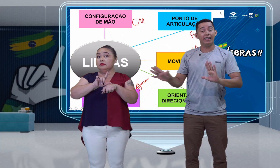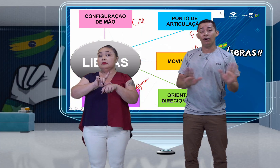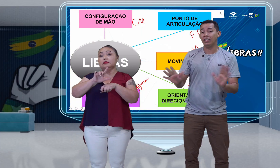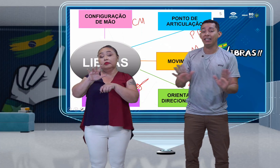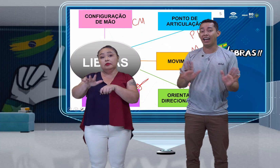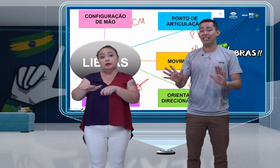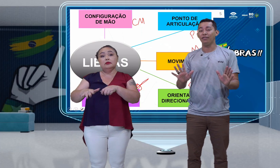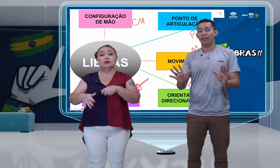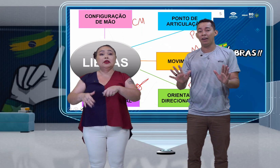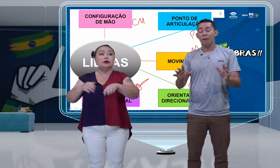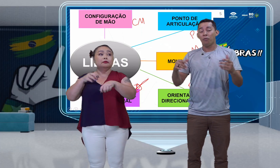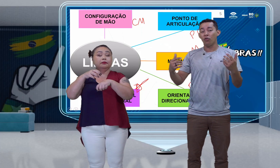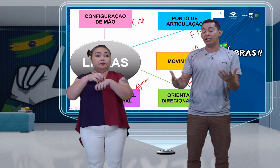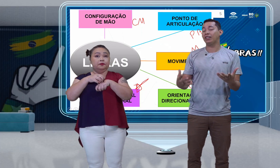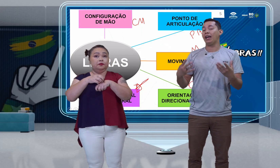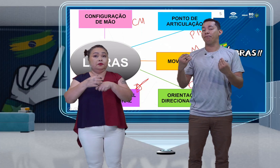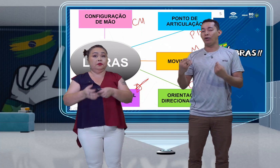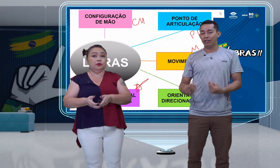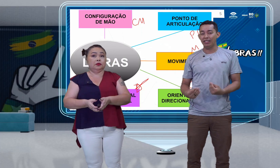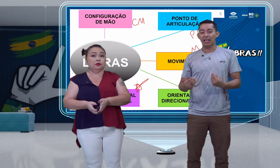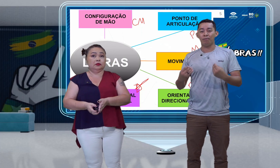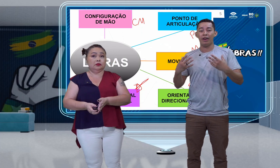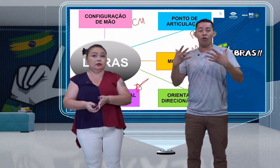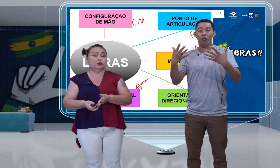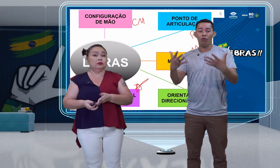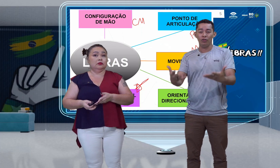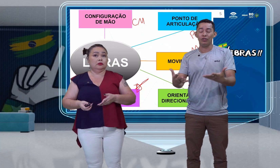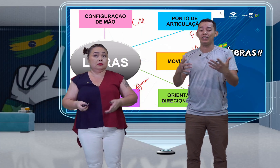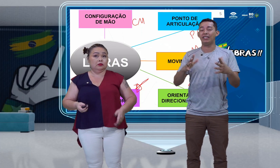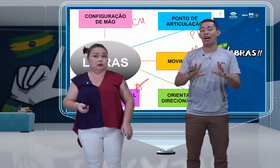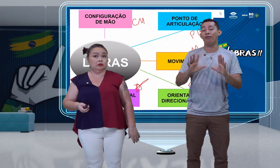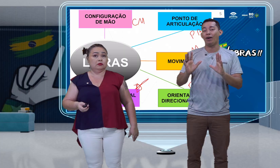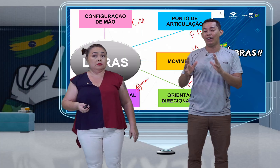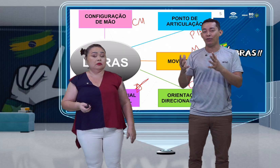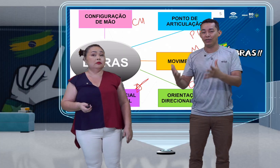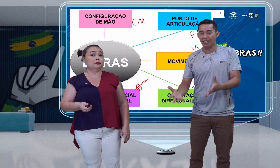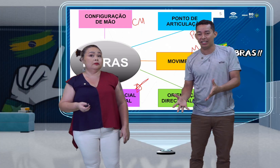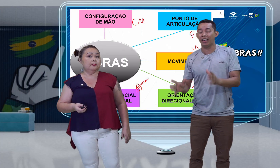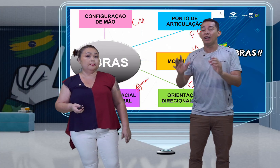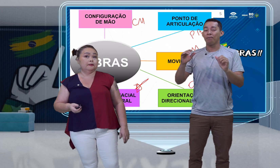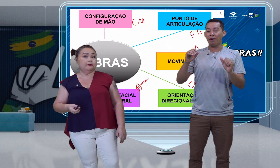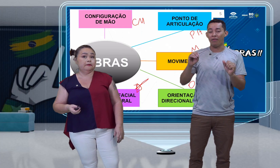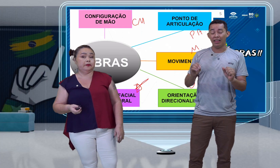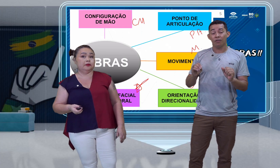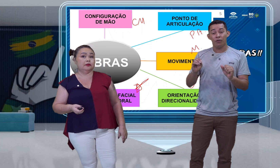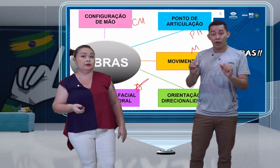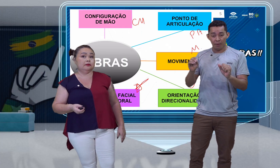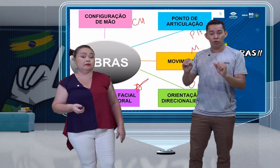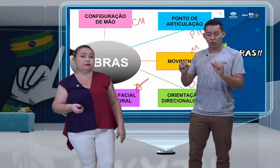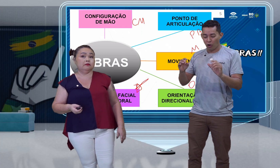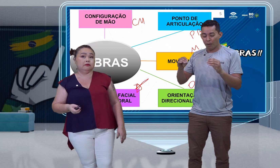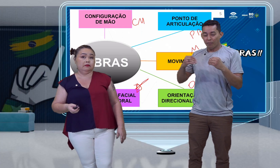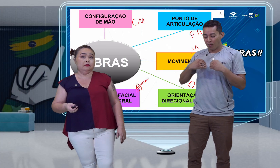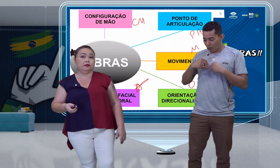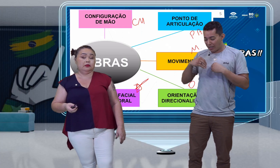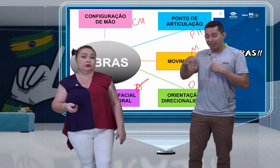Não tem nada a ver. Por isso que é importante saber onde o sinal vai acontecer. Porque viu que mudou? Eu mudei